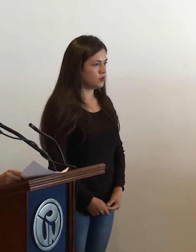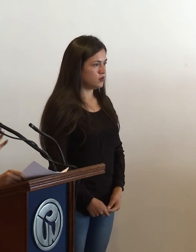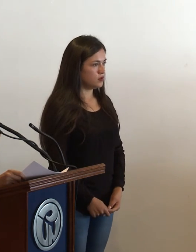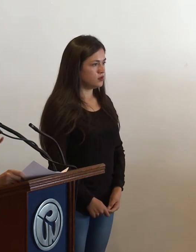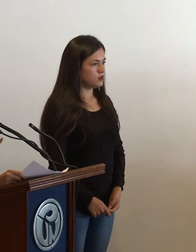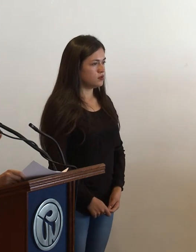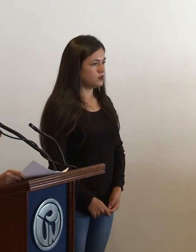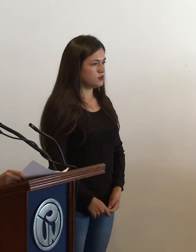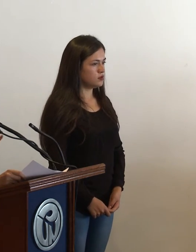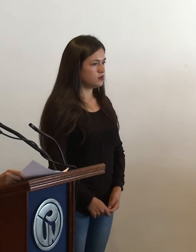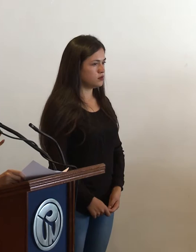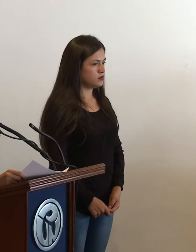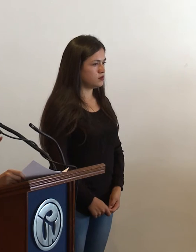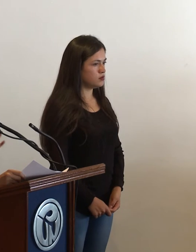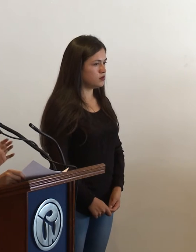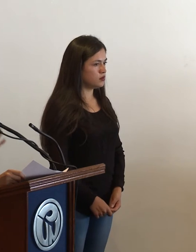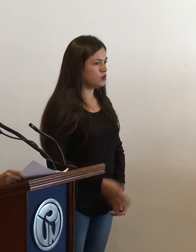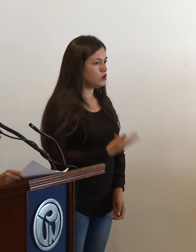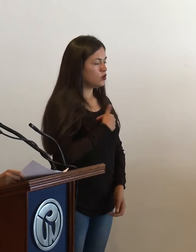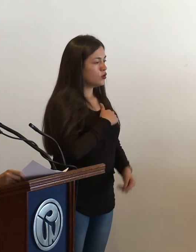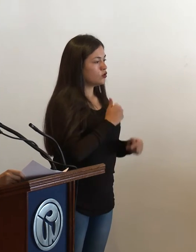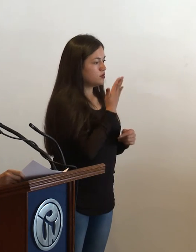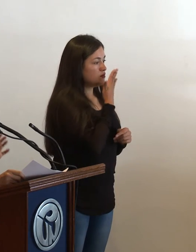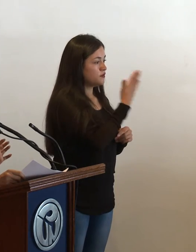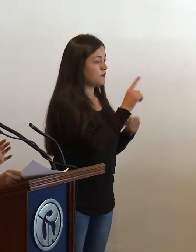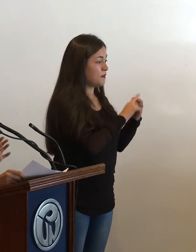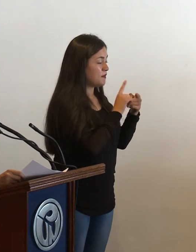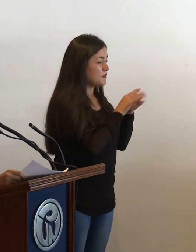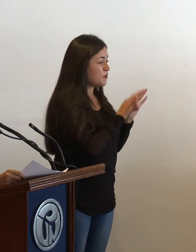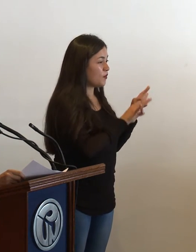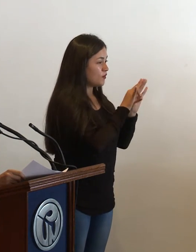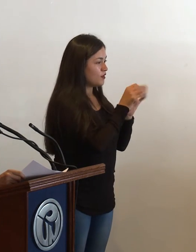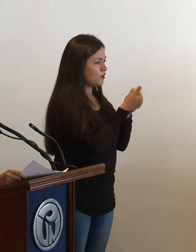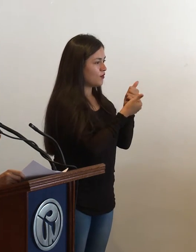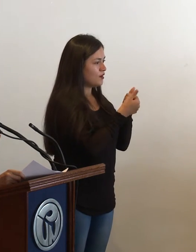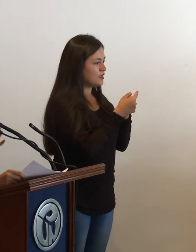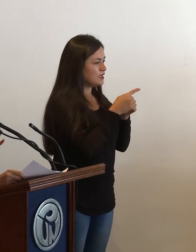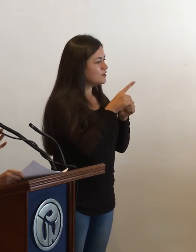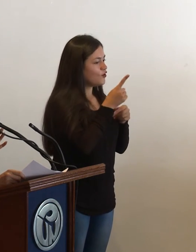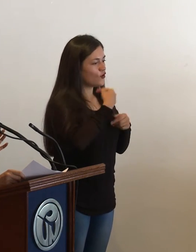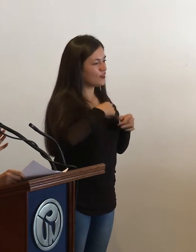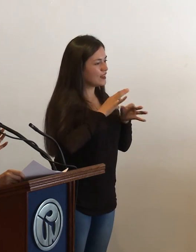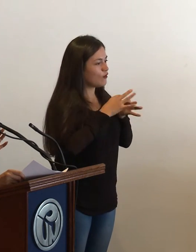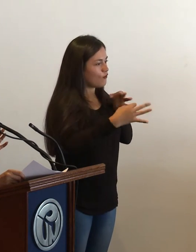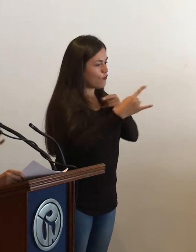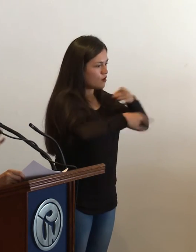un primer componente muy fuerte, que es ese proceso de